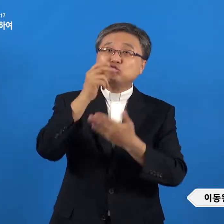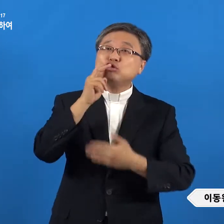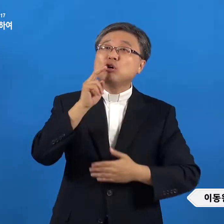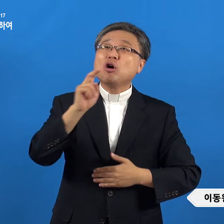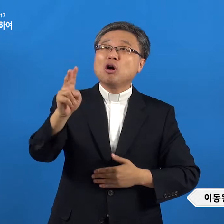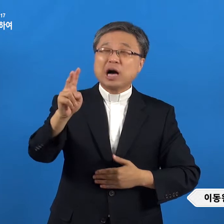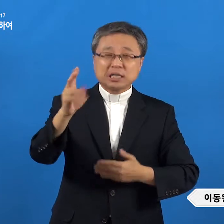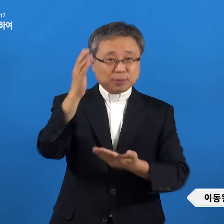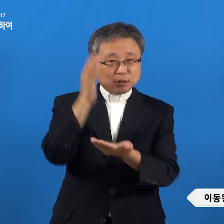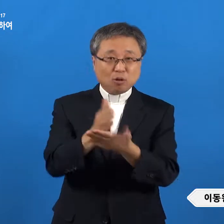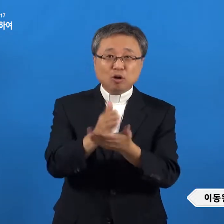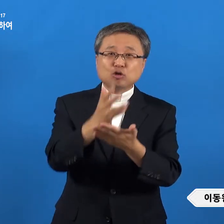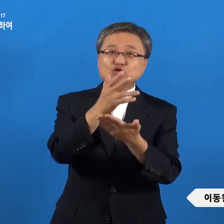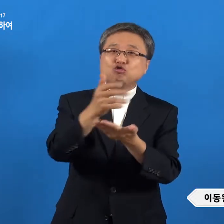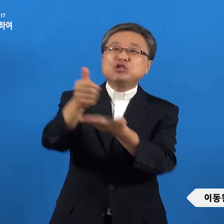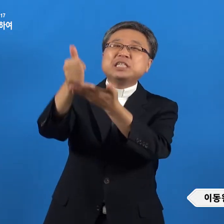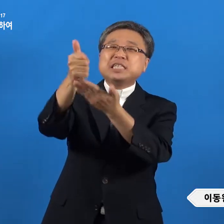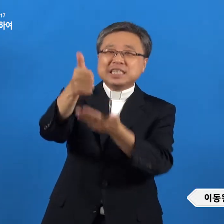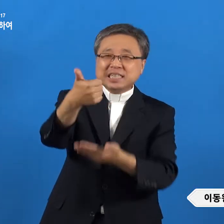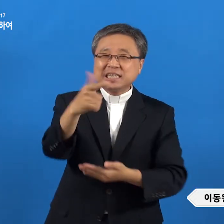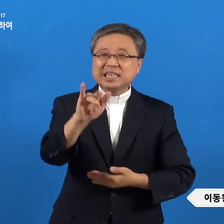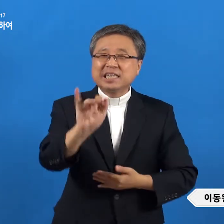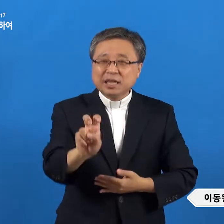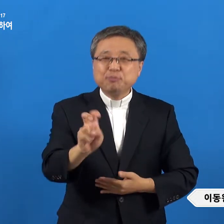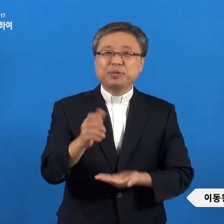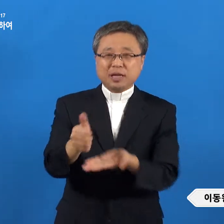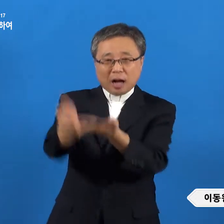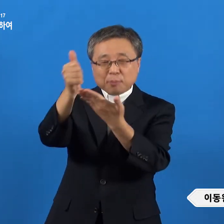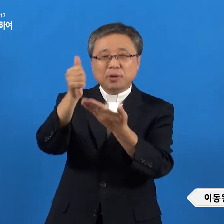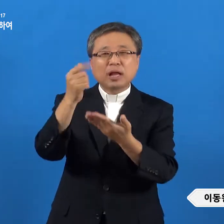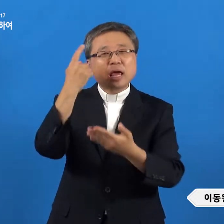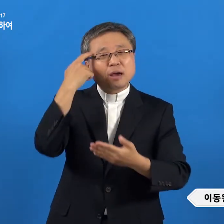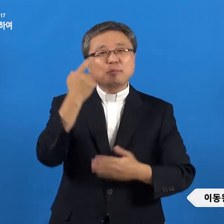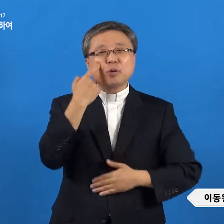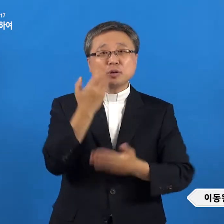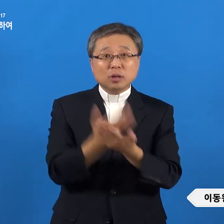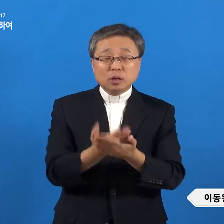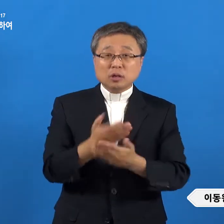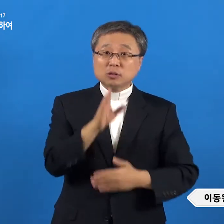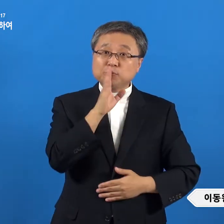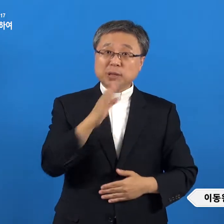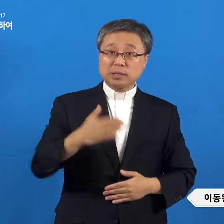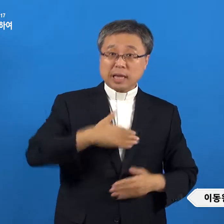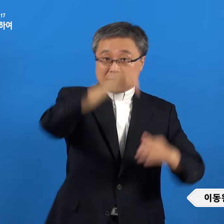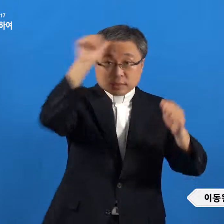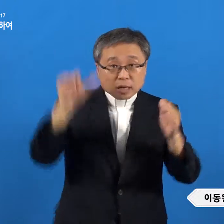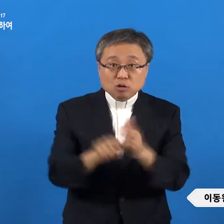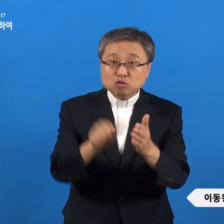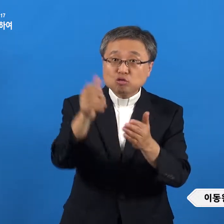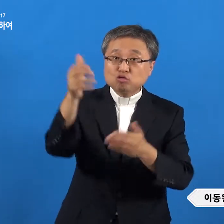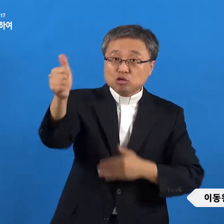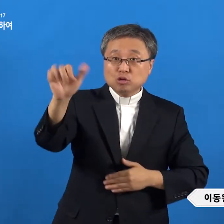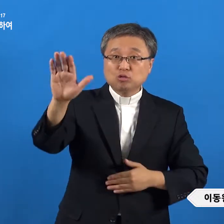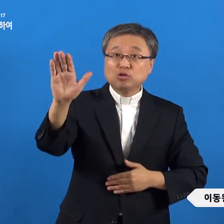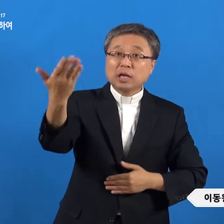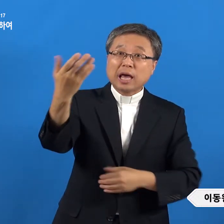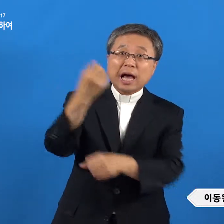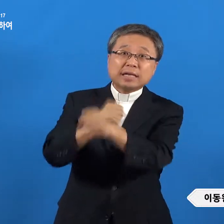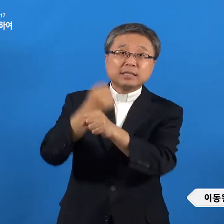주인님. 그리고 정말 그분이 주인이 되어 계신가? 나는 그 주인의 뜻을 따라 살아가고자 하는